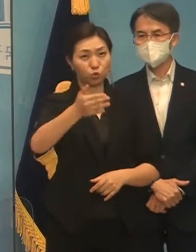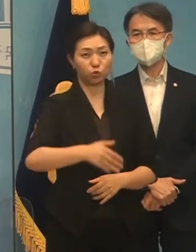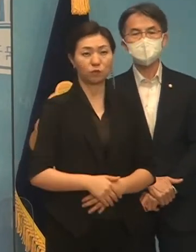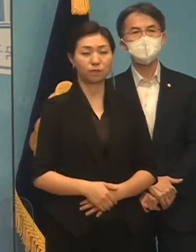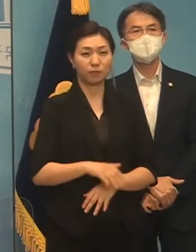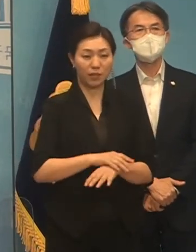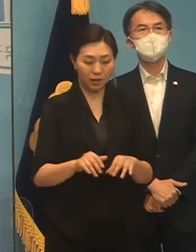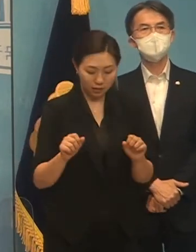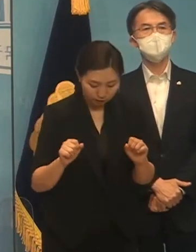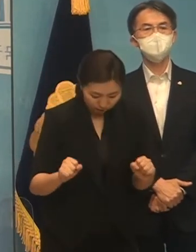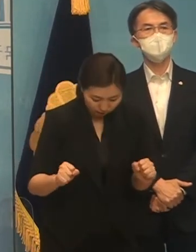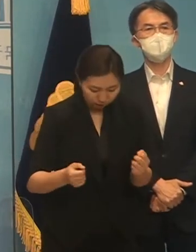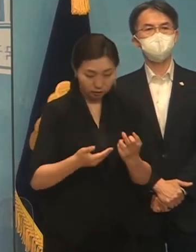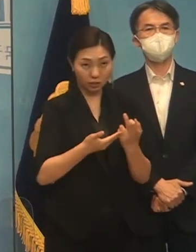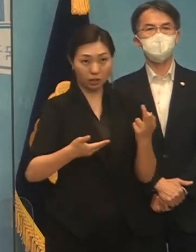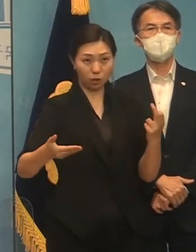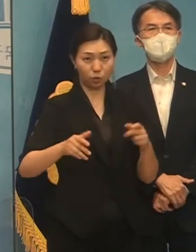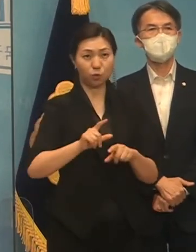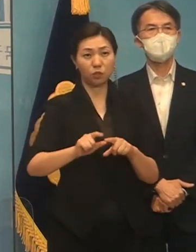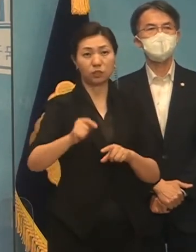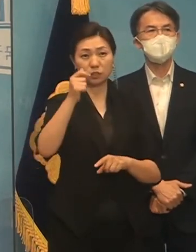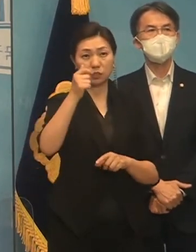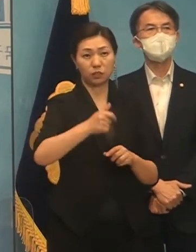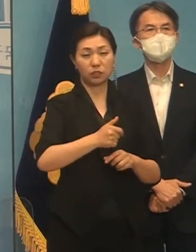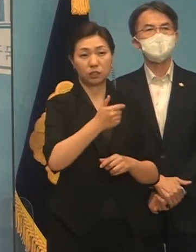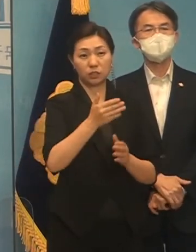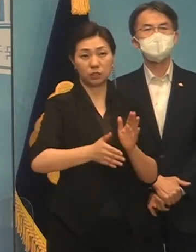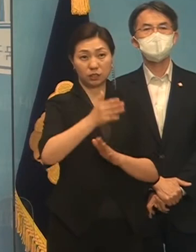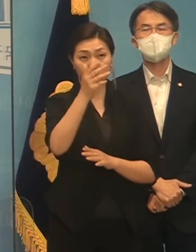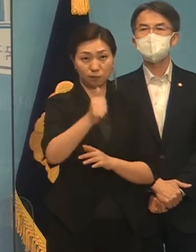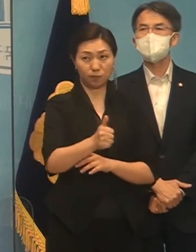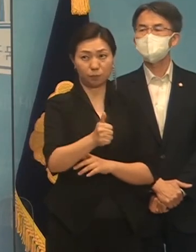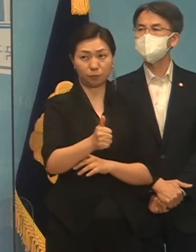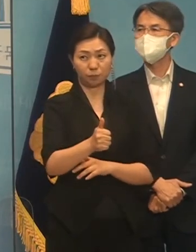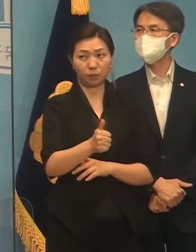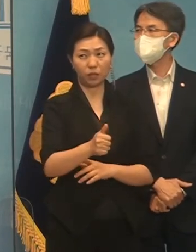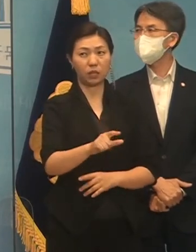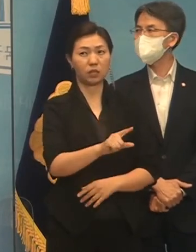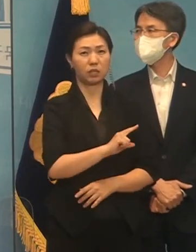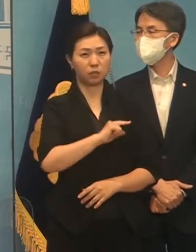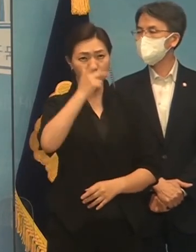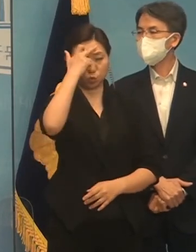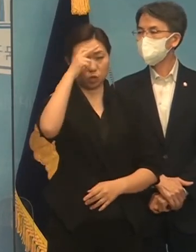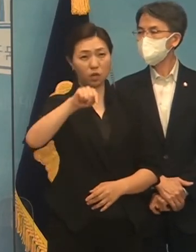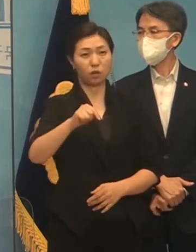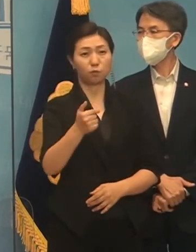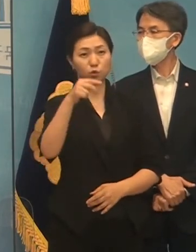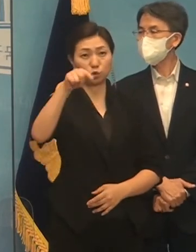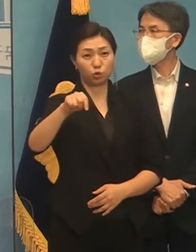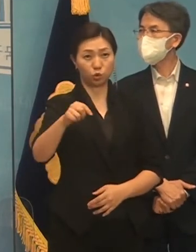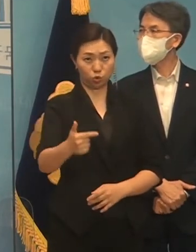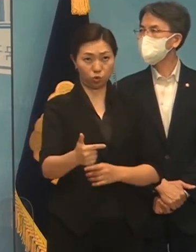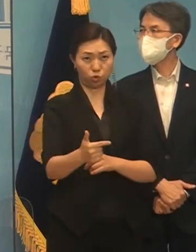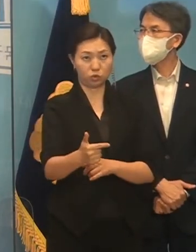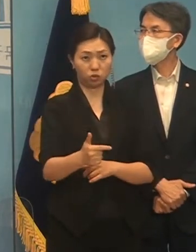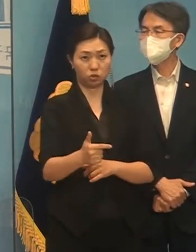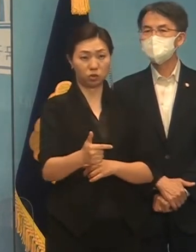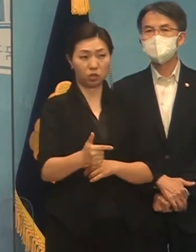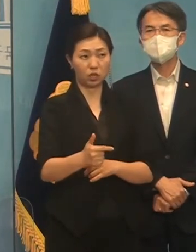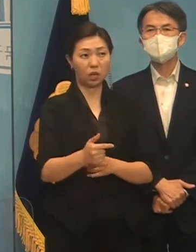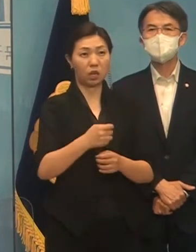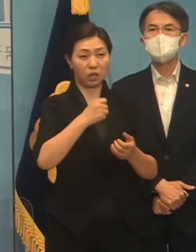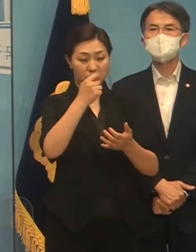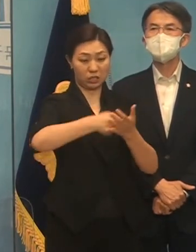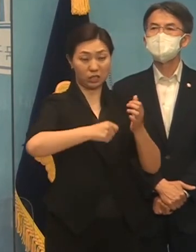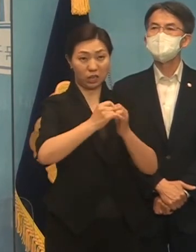안녕하십니까, 강원도지사 최문순입니다. 여기 소통관에 처음 와봤는데요, 아주 깨끗하고